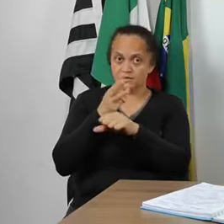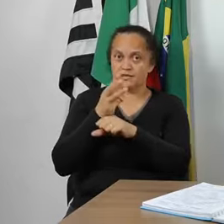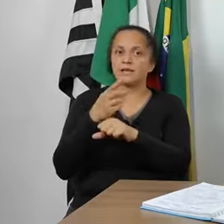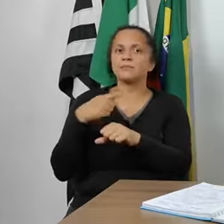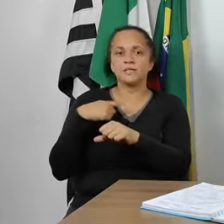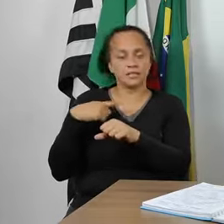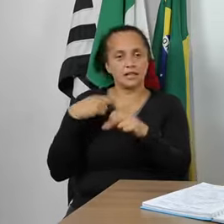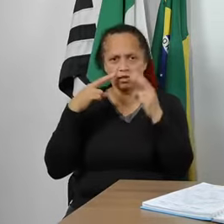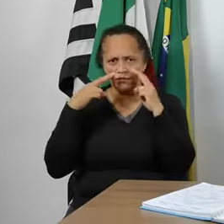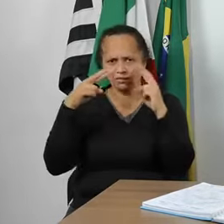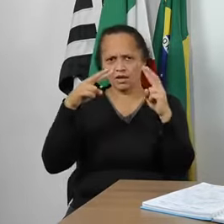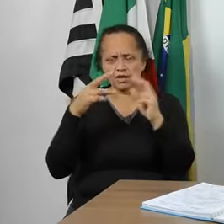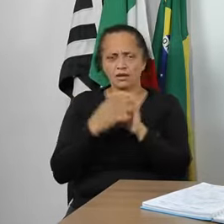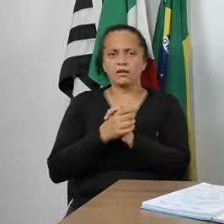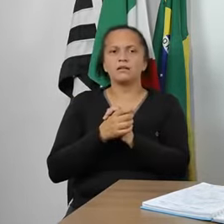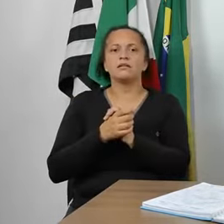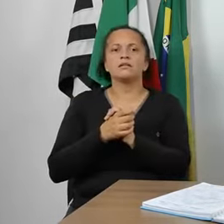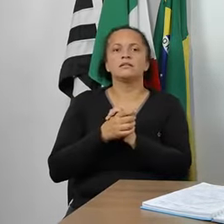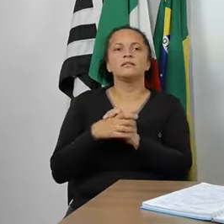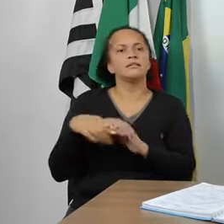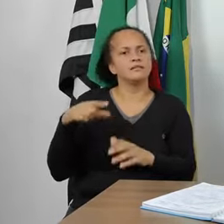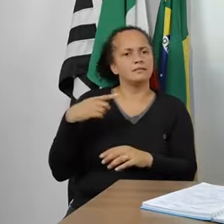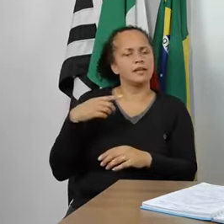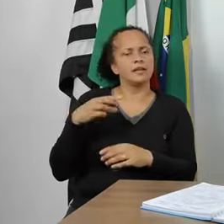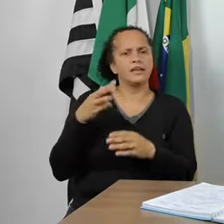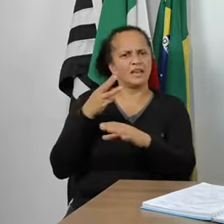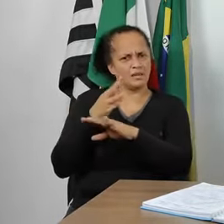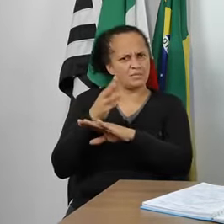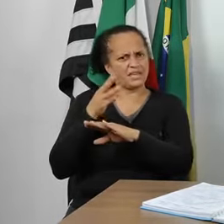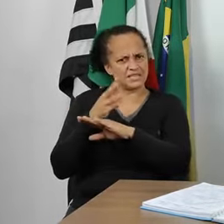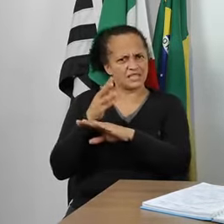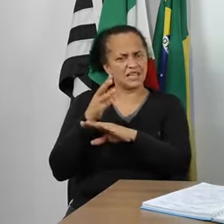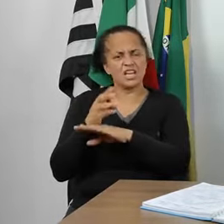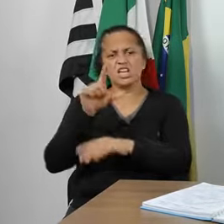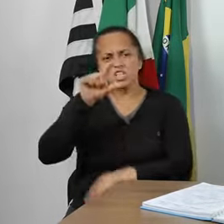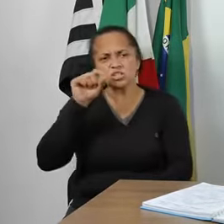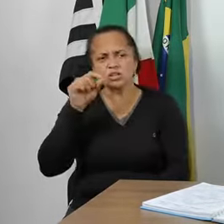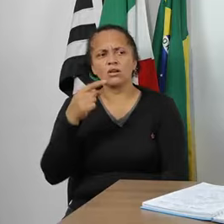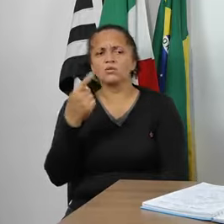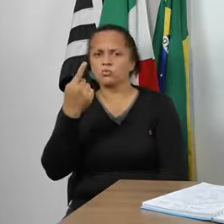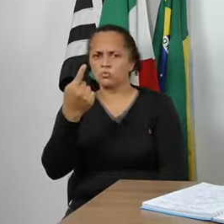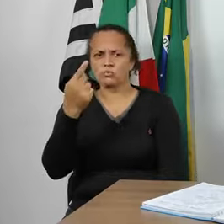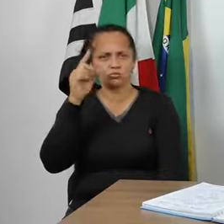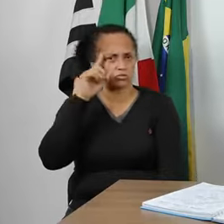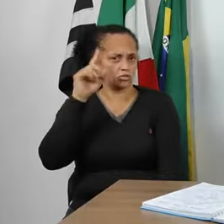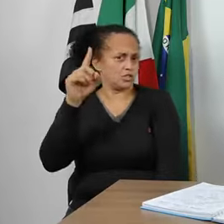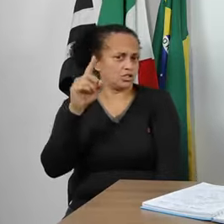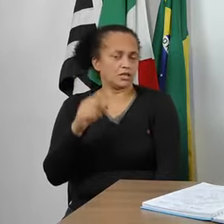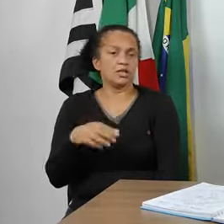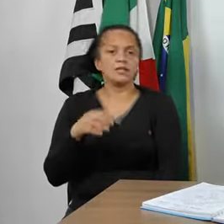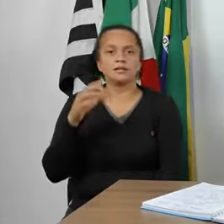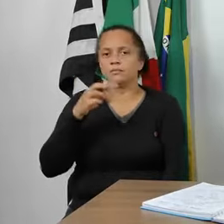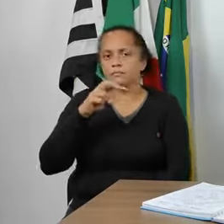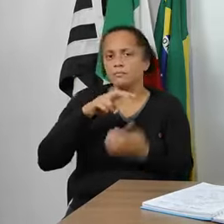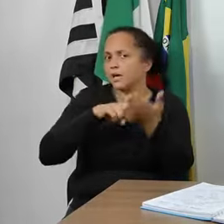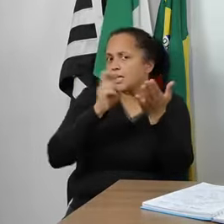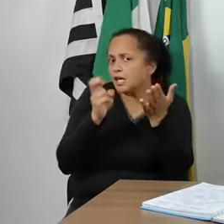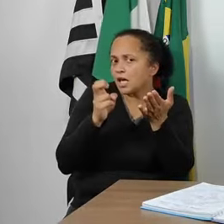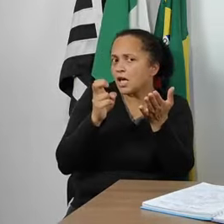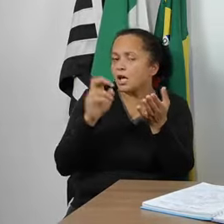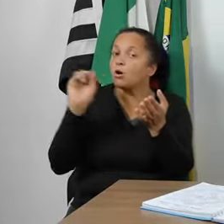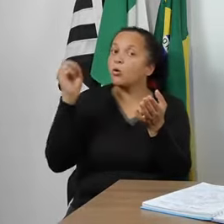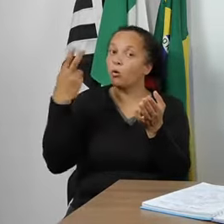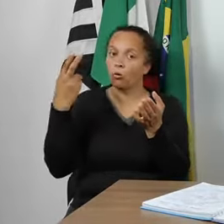contato. Manda uma mensagem para mim. Escolhe um dia, seja na parte da manhã ou na parte da tarde, para você